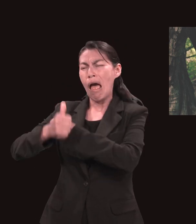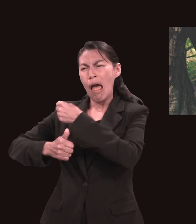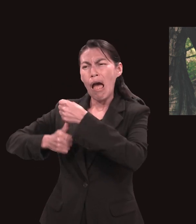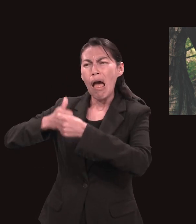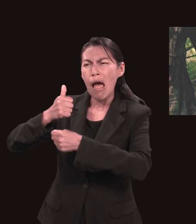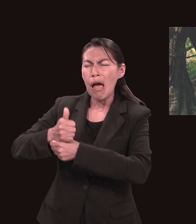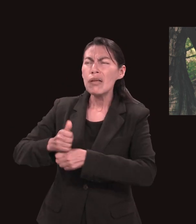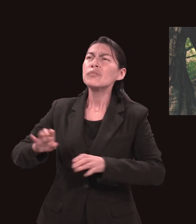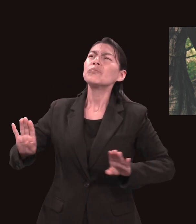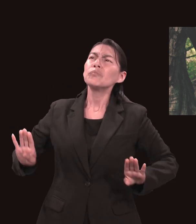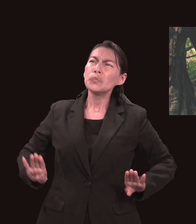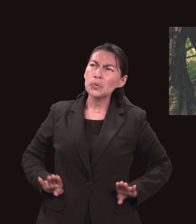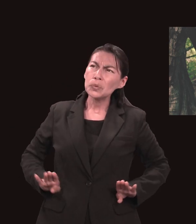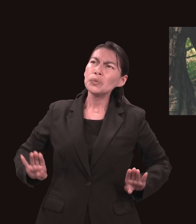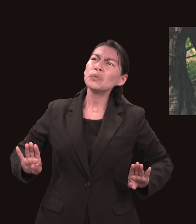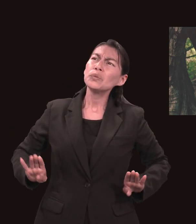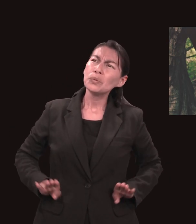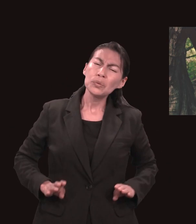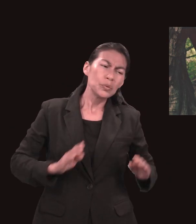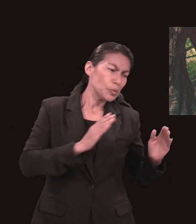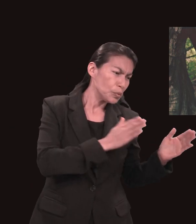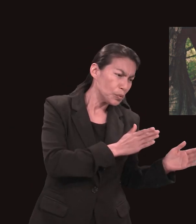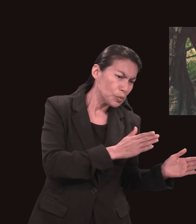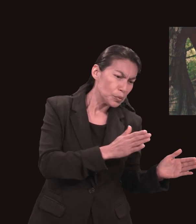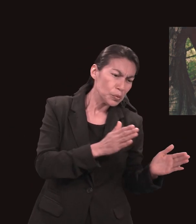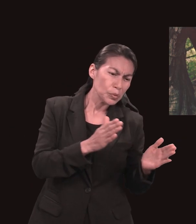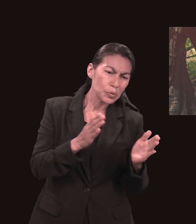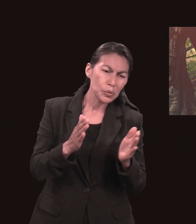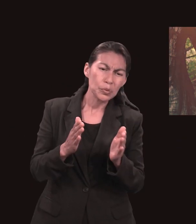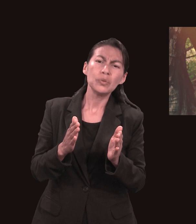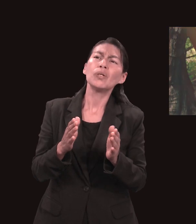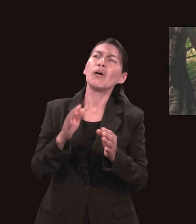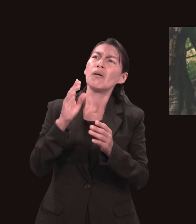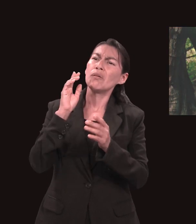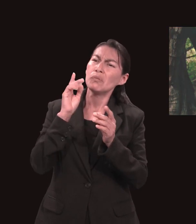Como el frío en invierno